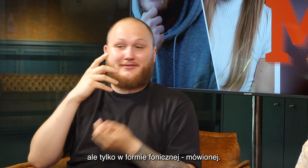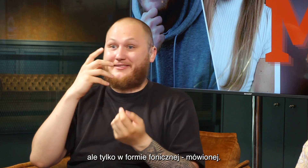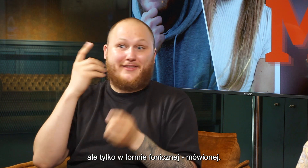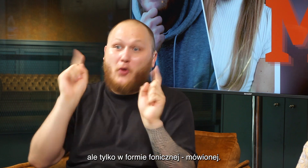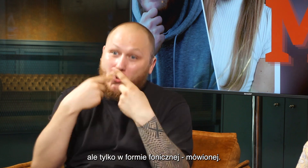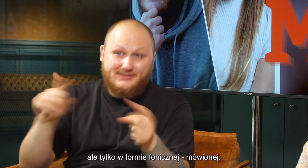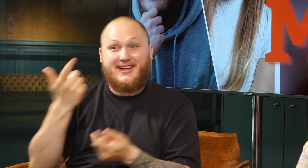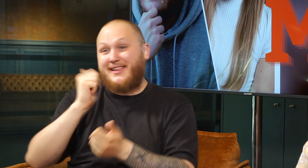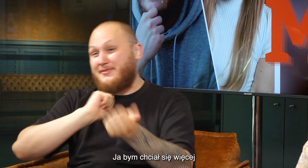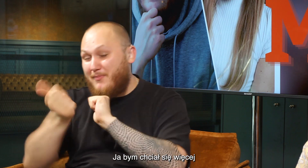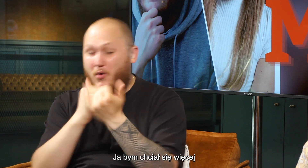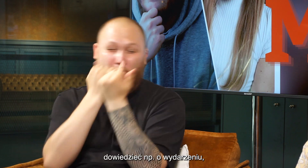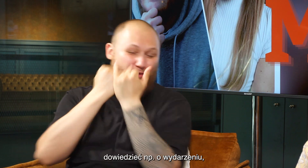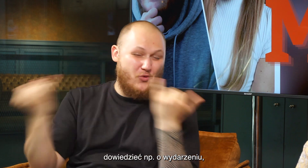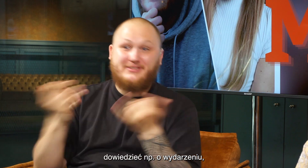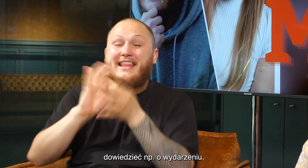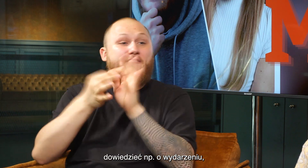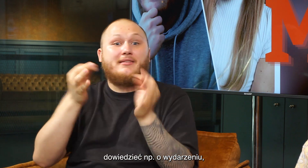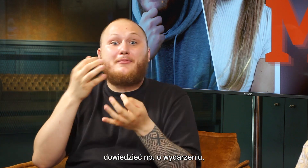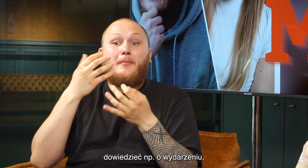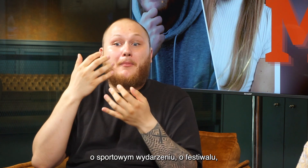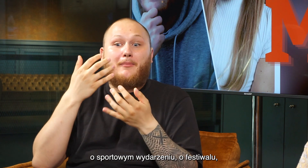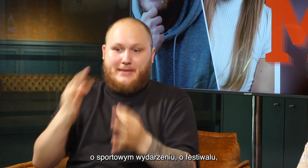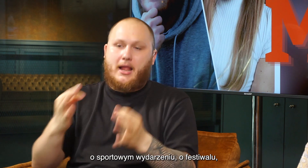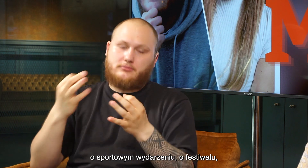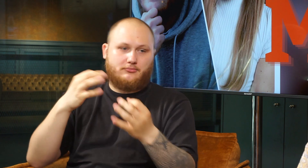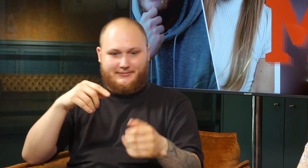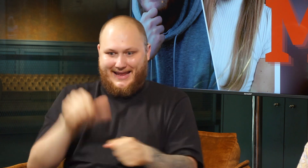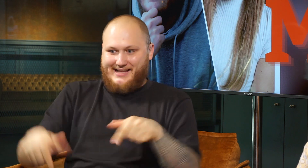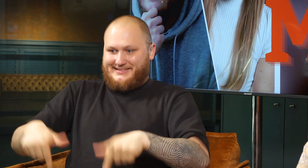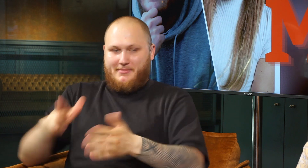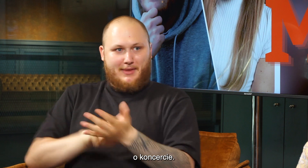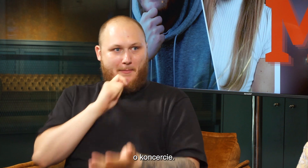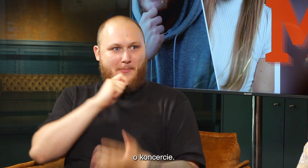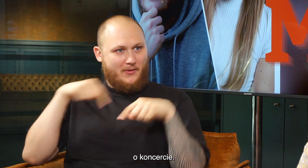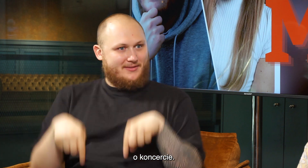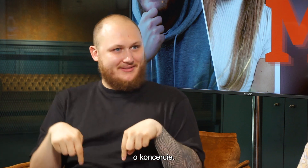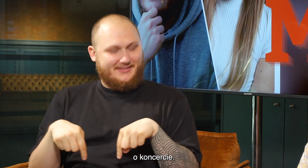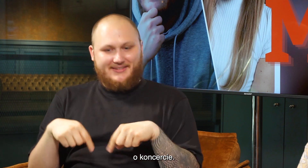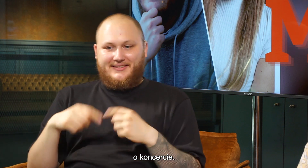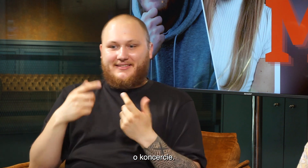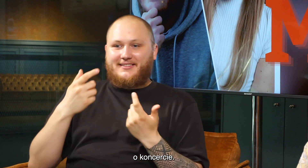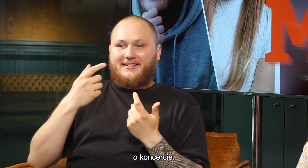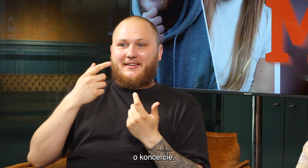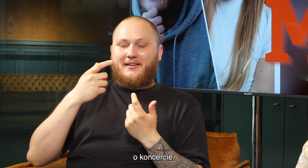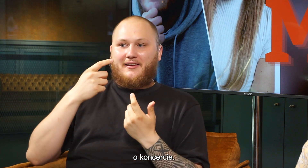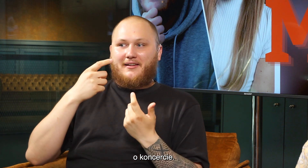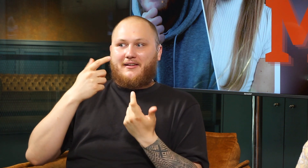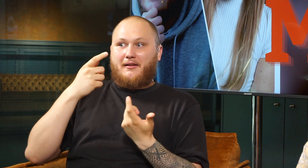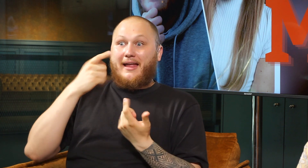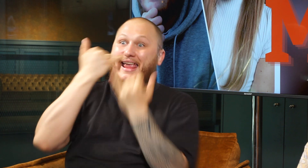tylko w formie fonicznej mówione, ale bym chciał się więcej dowiedzieć, na przykład, nie wiem, o wydarzeniu, o sportowym wydarzeniu, o festiwalu, o koncercie. Tutaj